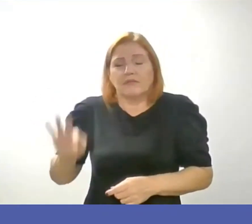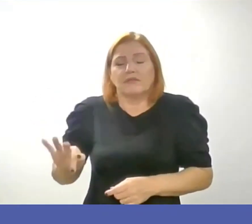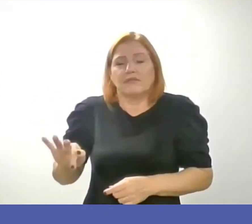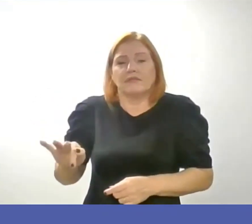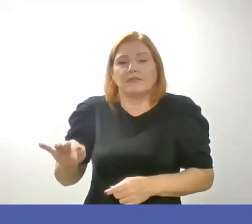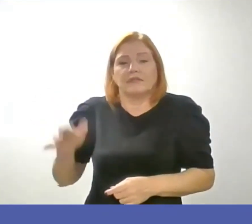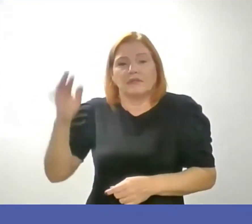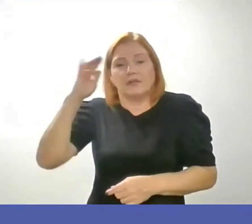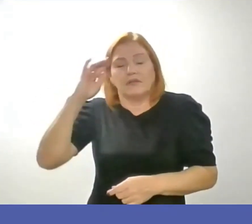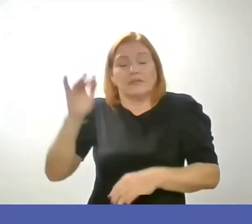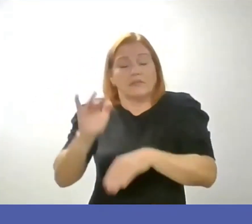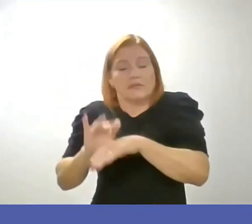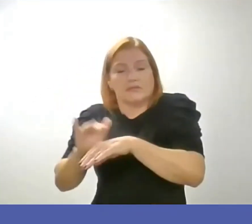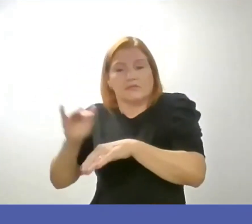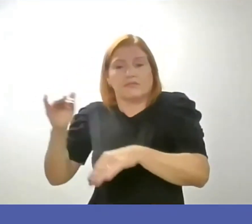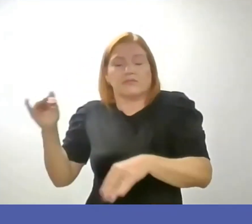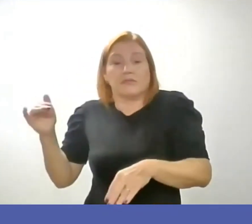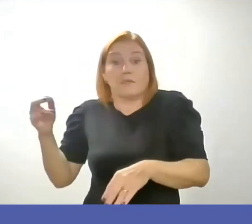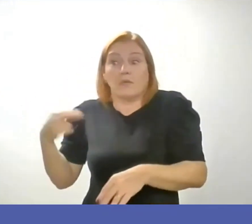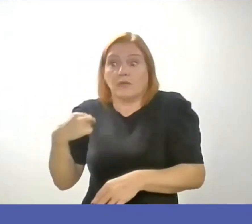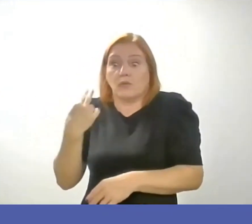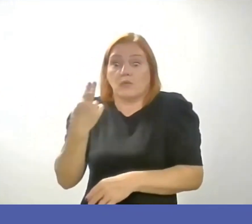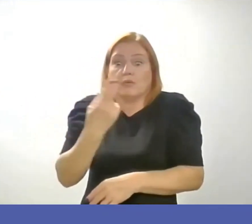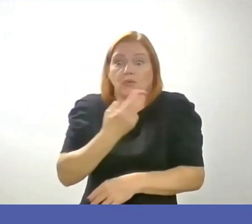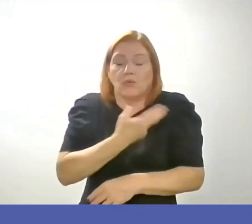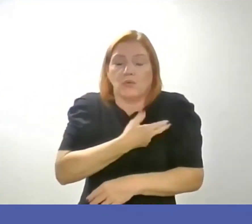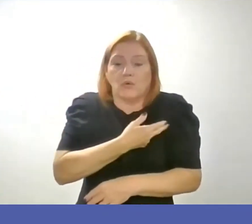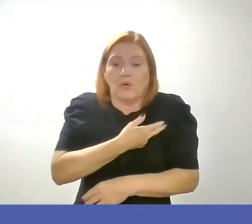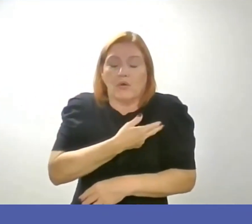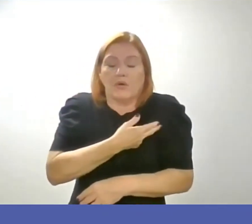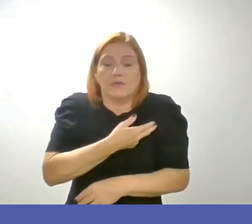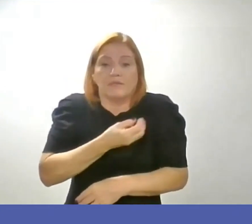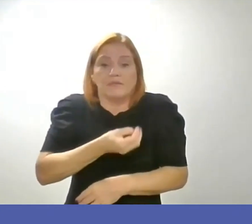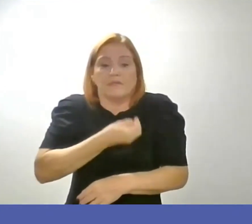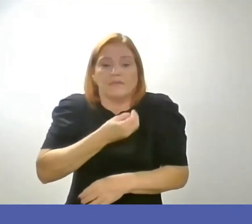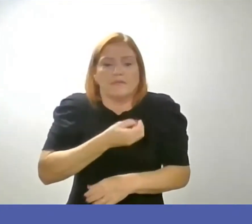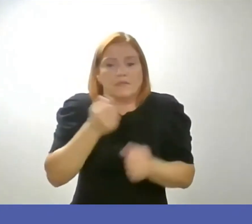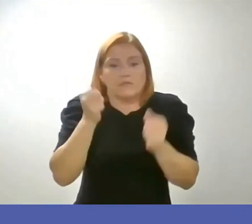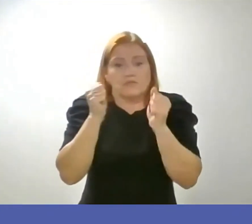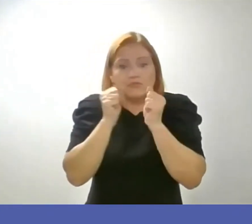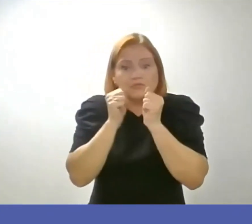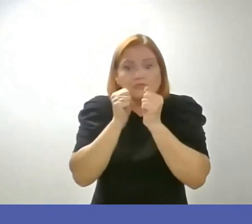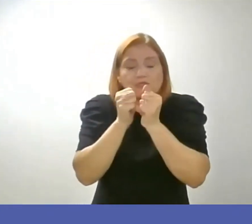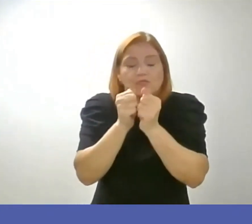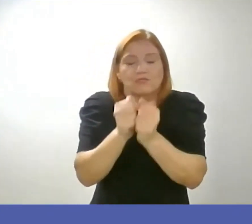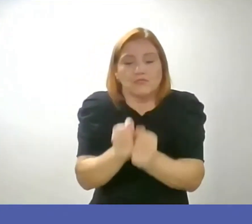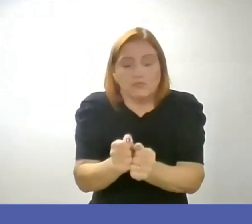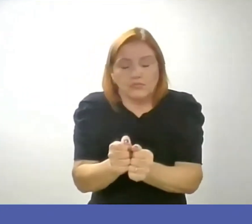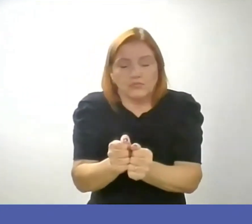nós convivemos com esses das últimas 3 horas.